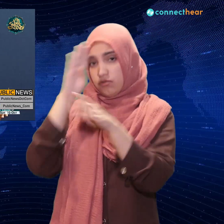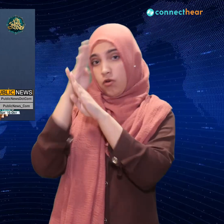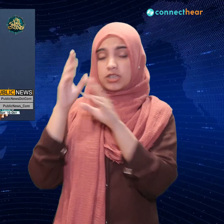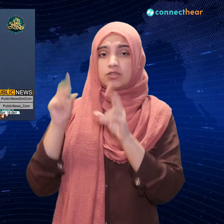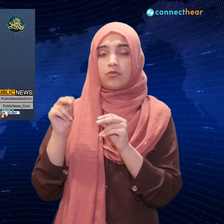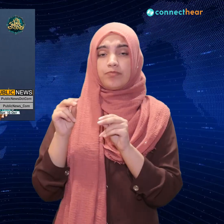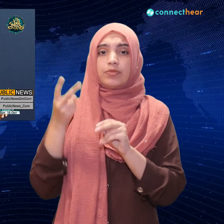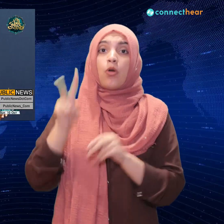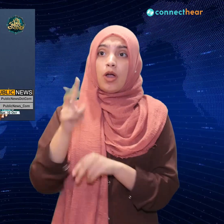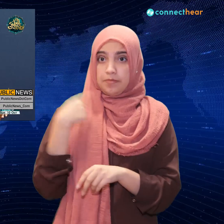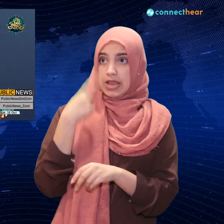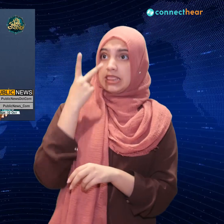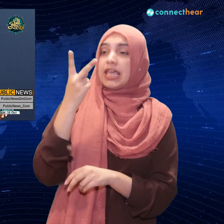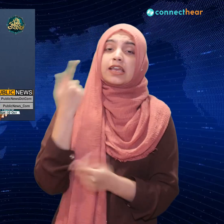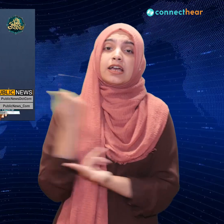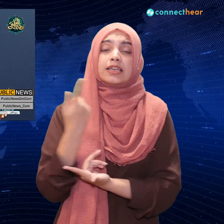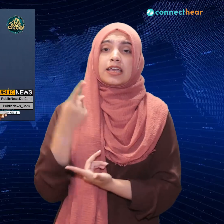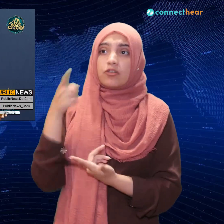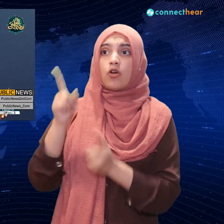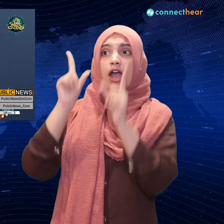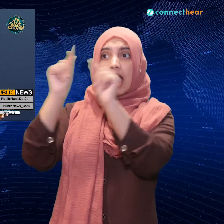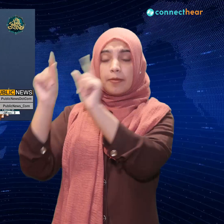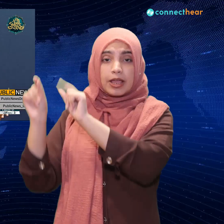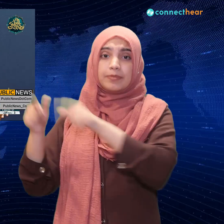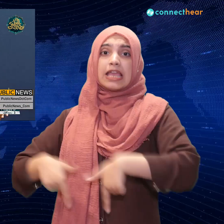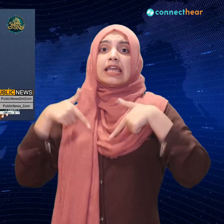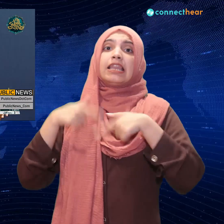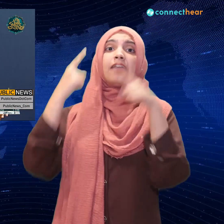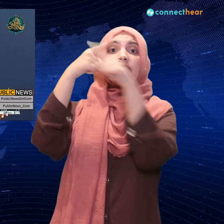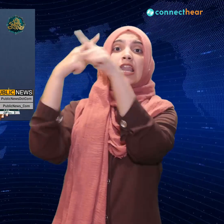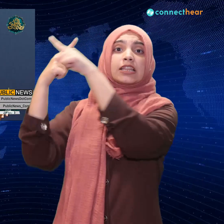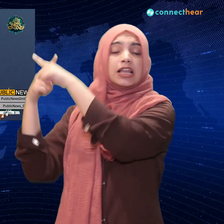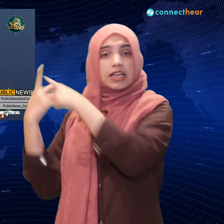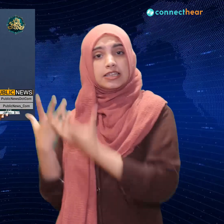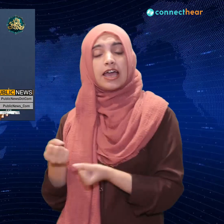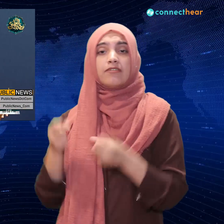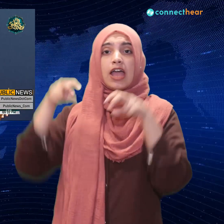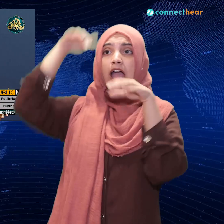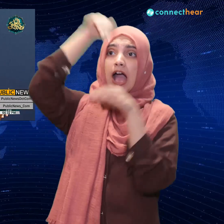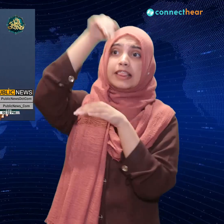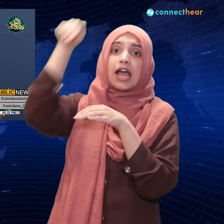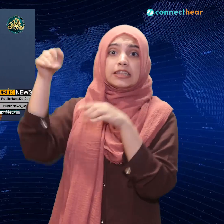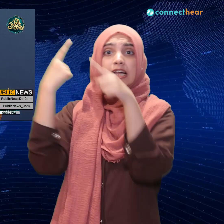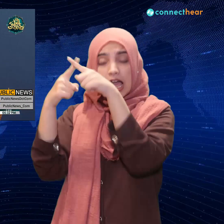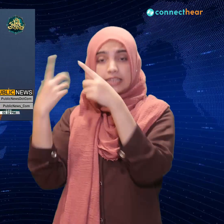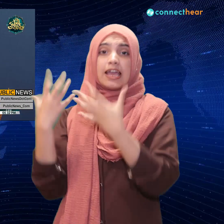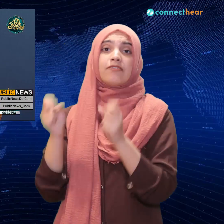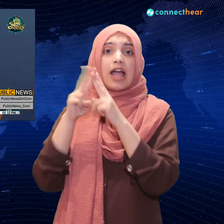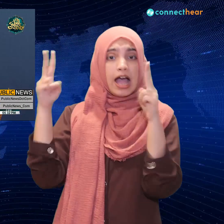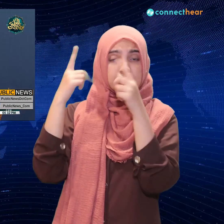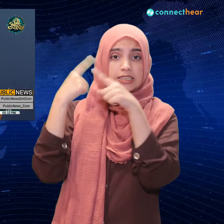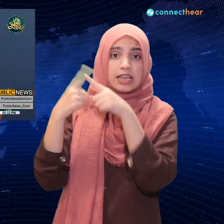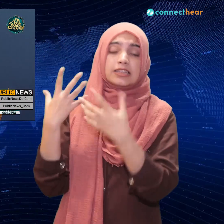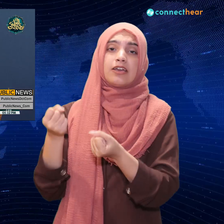ان میں سے بہت زیادہ کو میں نے اپنی زندگی میں دیکھا اپنی تباہی کے راستے پہ جاتے ہوئے۔ ایک بہت بڑا فٹ بالر تھا، بعد میں میرا